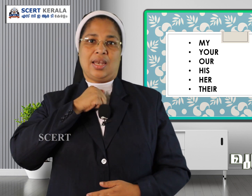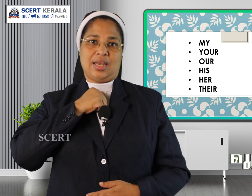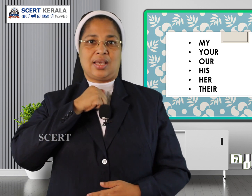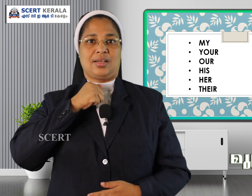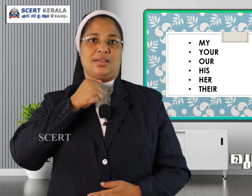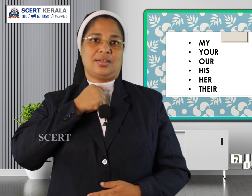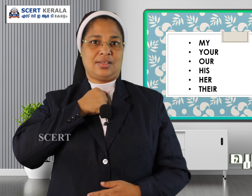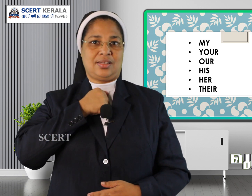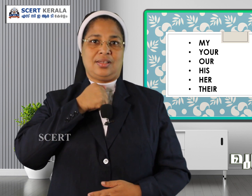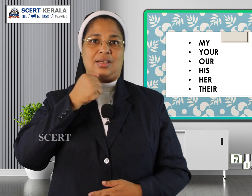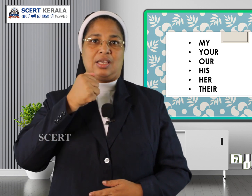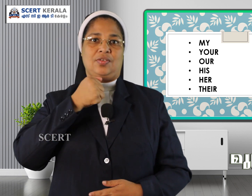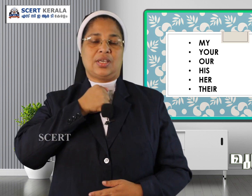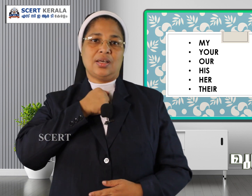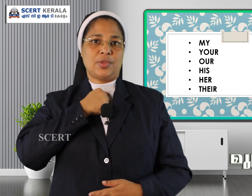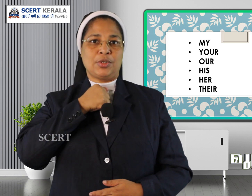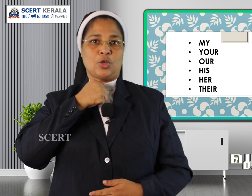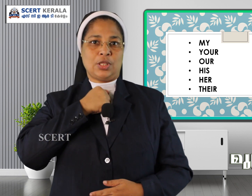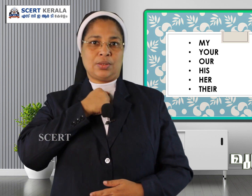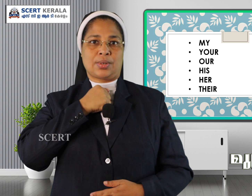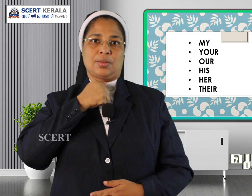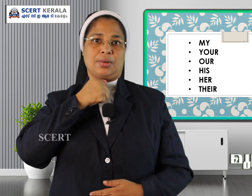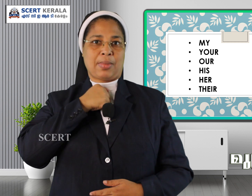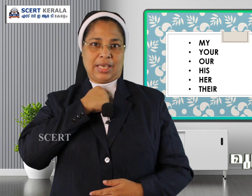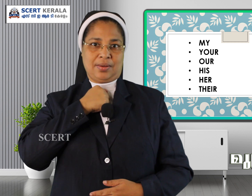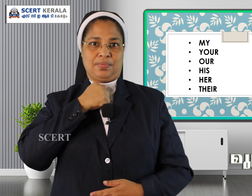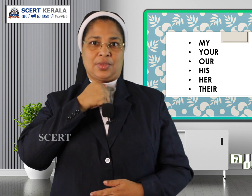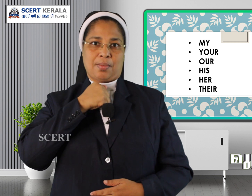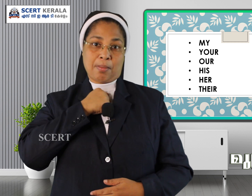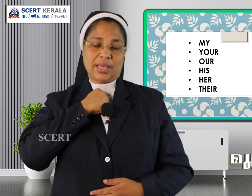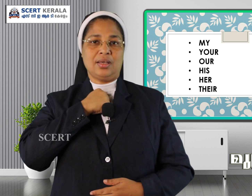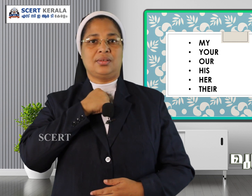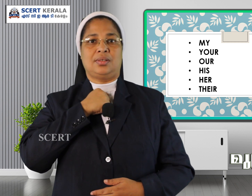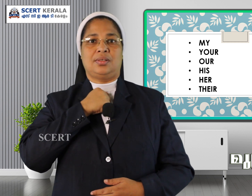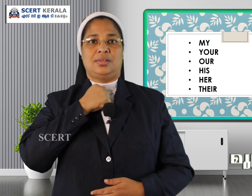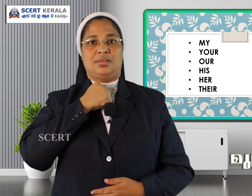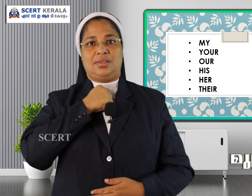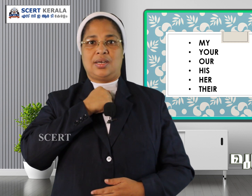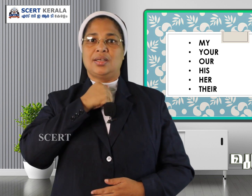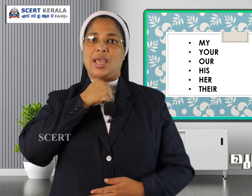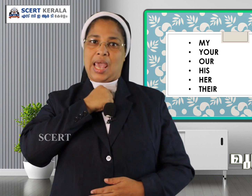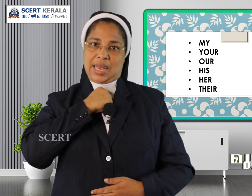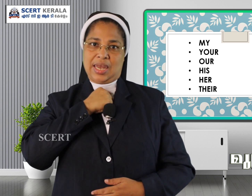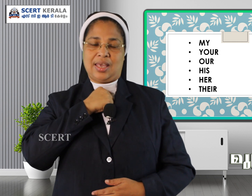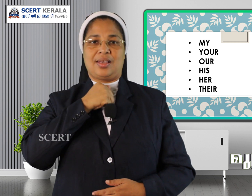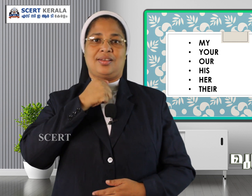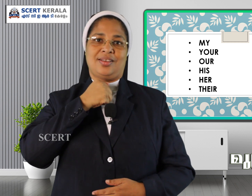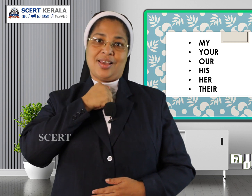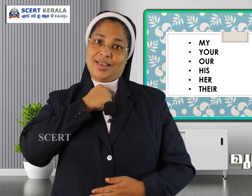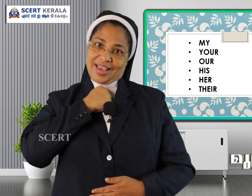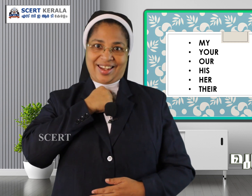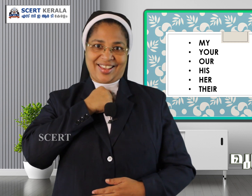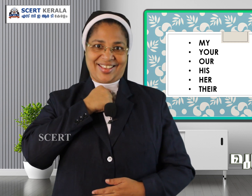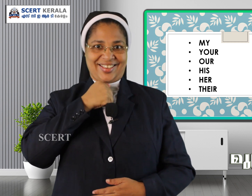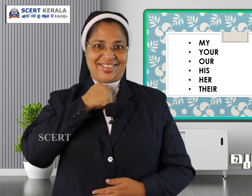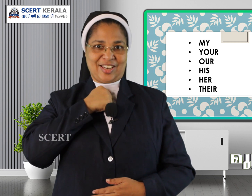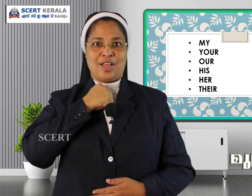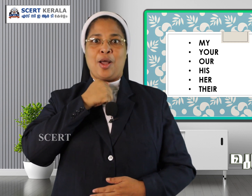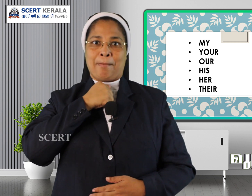എൻ്റെ കൈ വയ്ക്കുക, നമ്മൾ സ്വന്തം എന്ന് പറയുന്നത് മൈ, ഇതാണ് എൻ്റെ